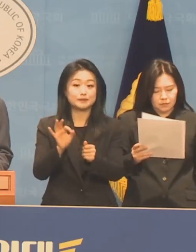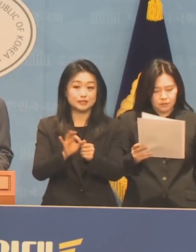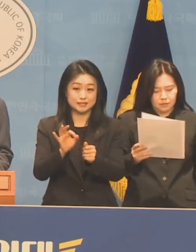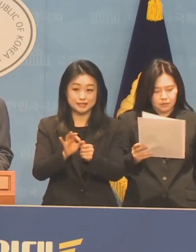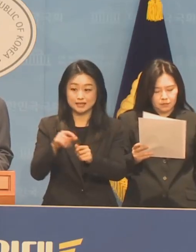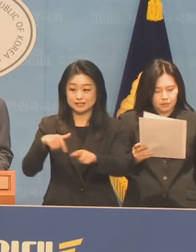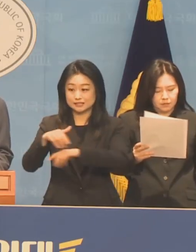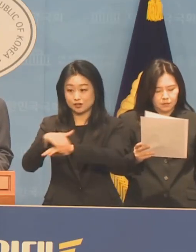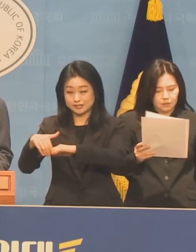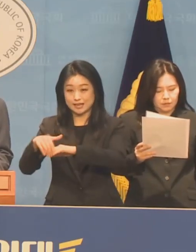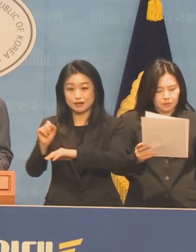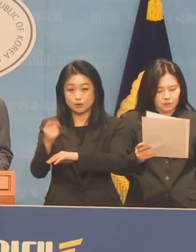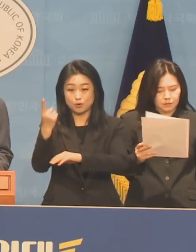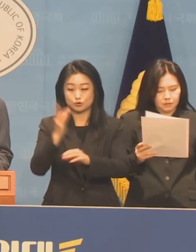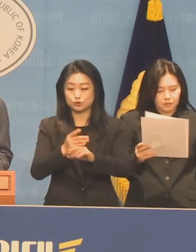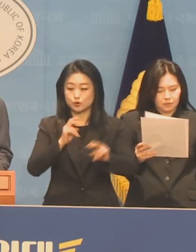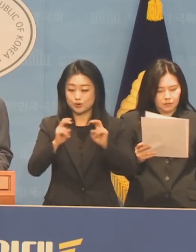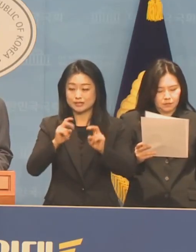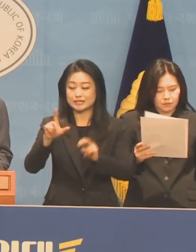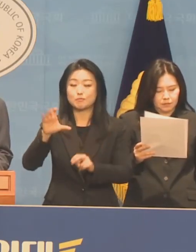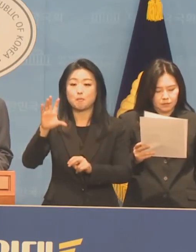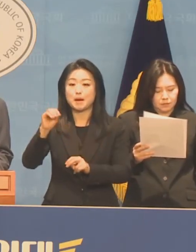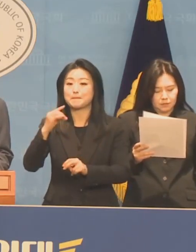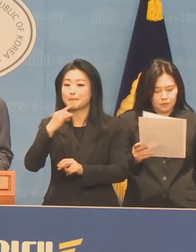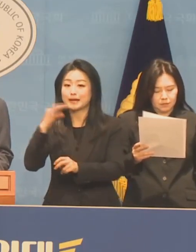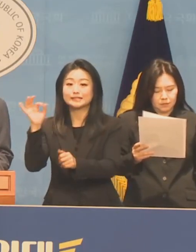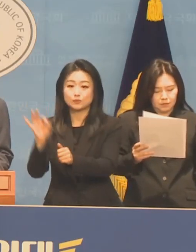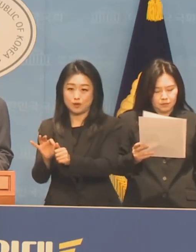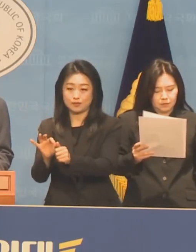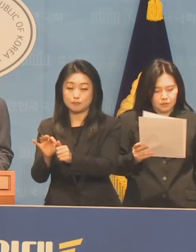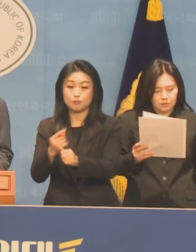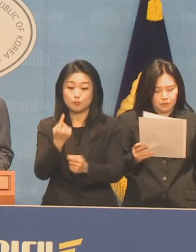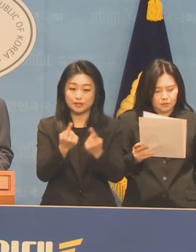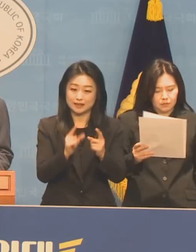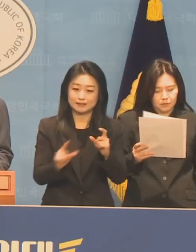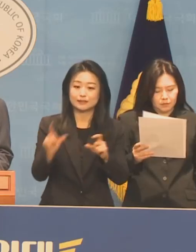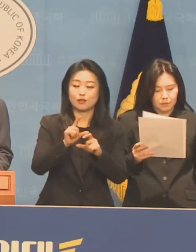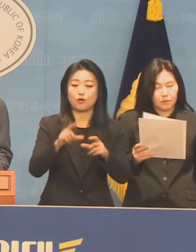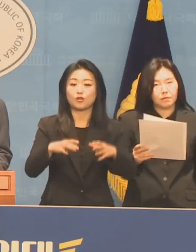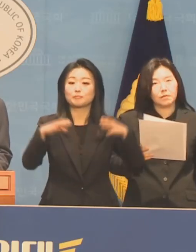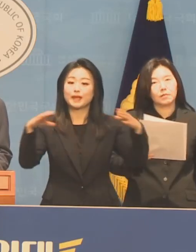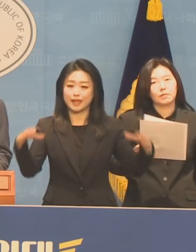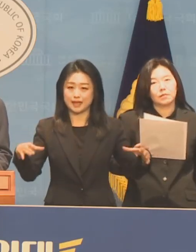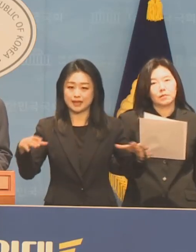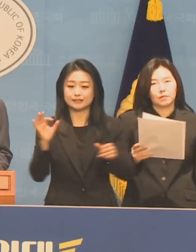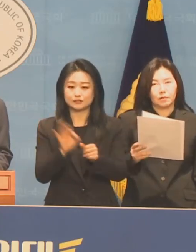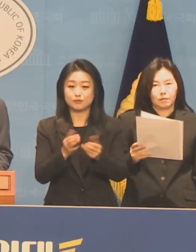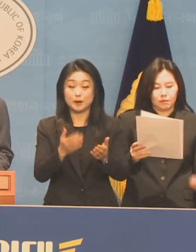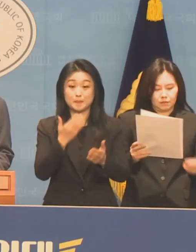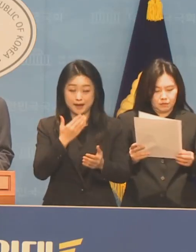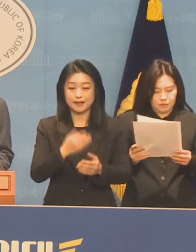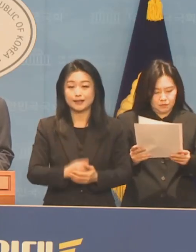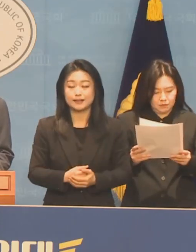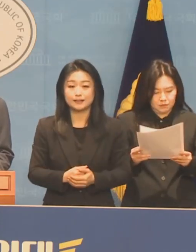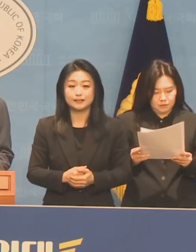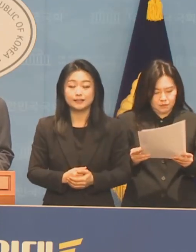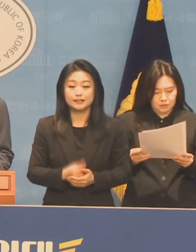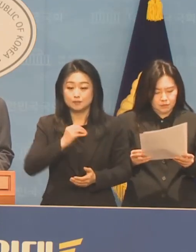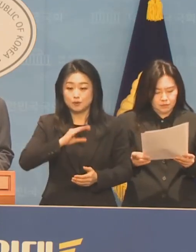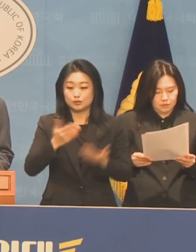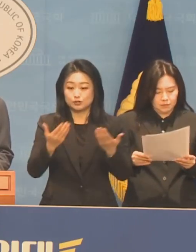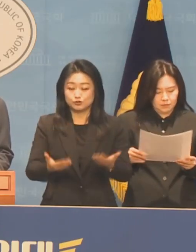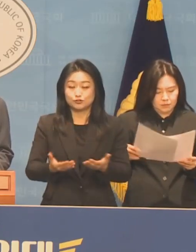정책이 중소기업 재직자 15만 명을 대상으로 운영되는 것보다 더 넓은 범위에서 지원을 합니다. 직장인